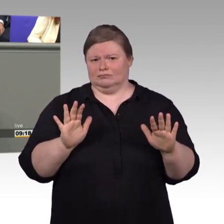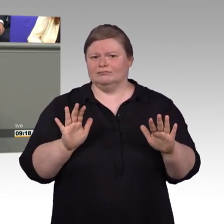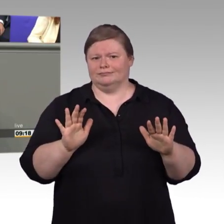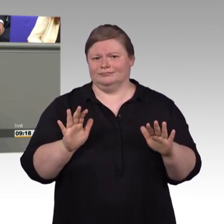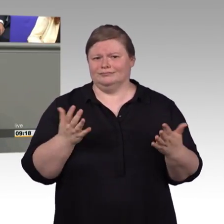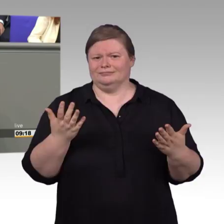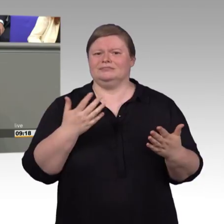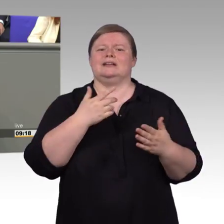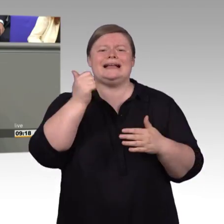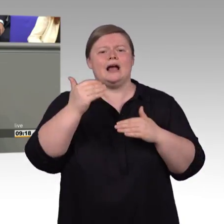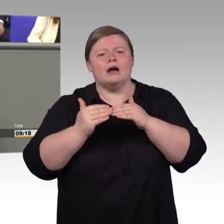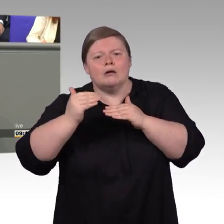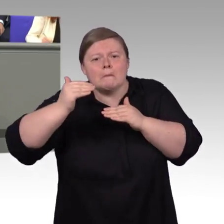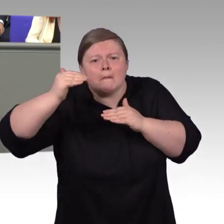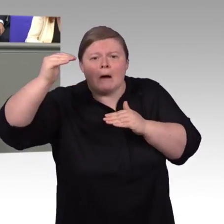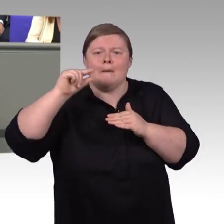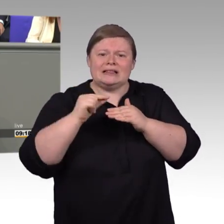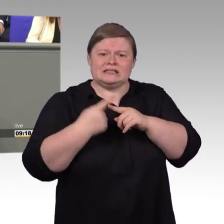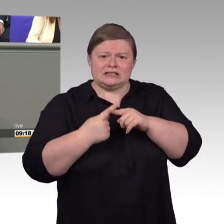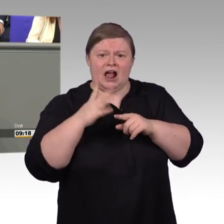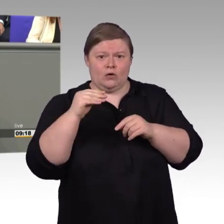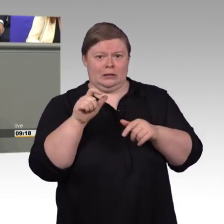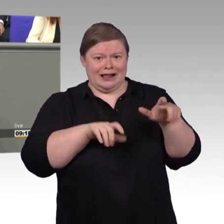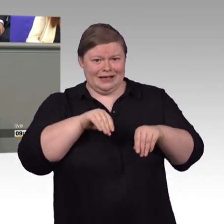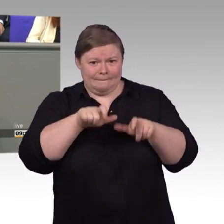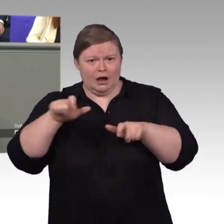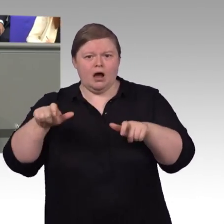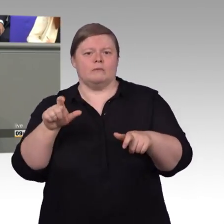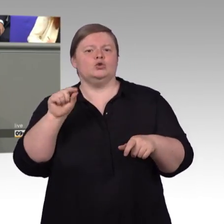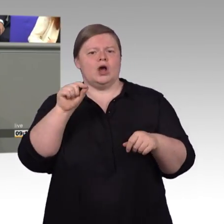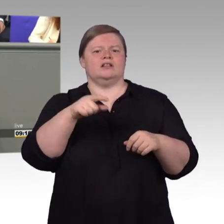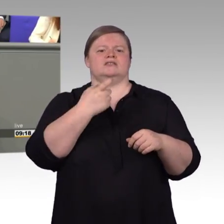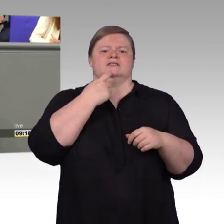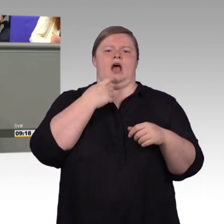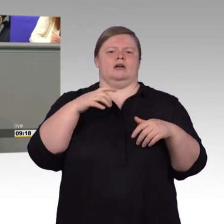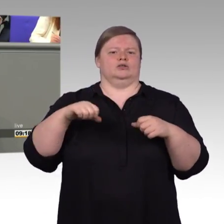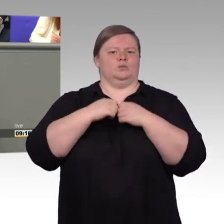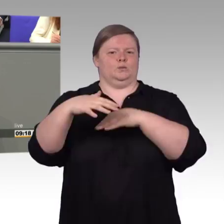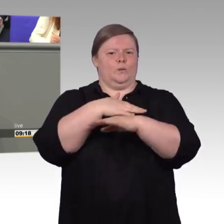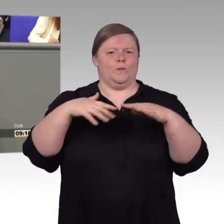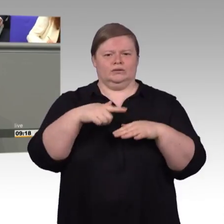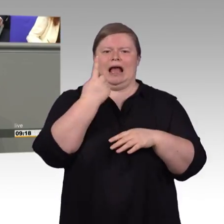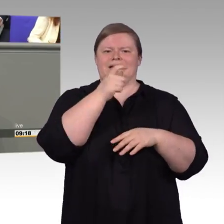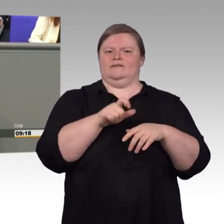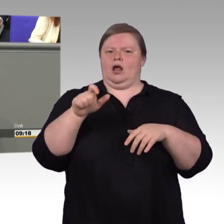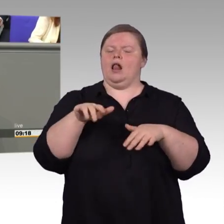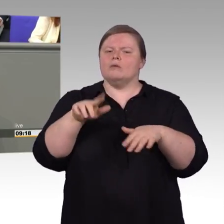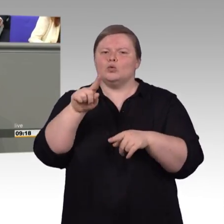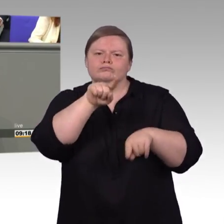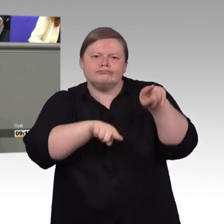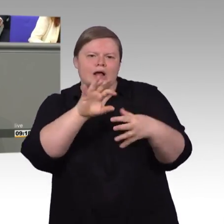dieser Unterschiedlichkeit die Anwendbarkeit des Feststellungsbeschlusses zu bestreiten. Auch kleine und